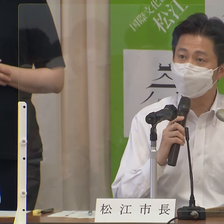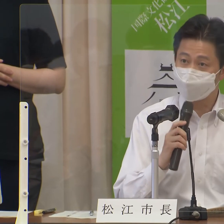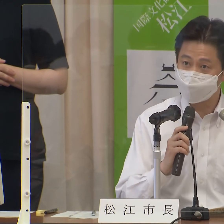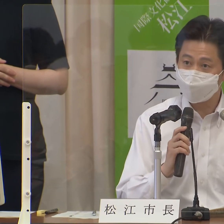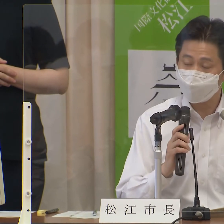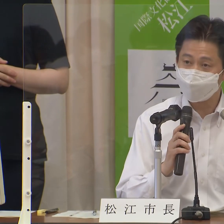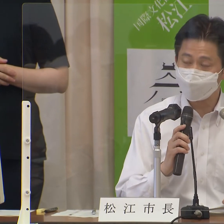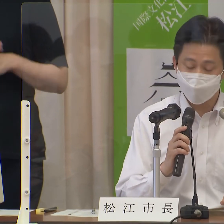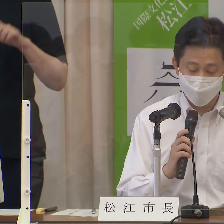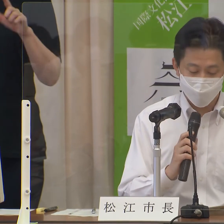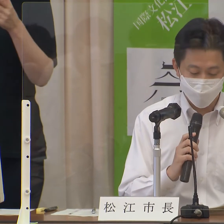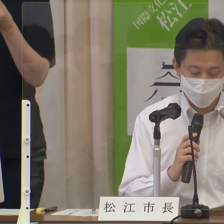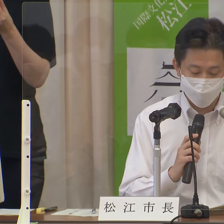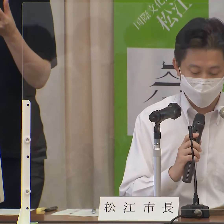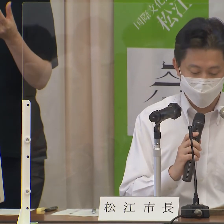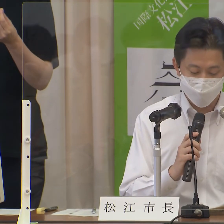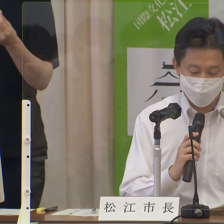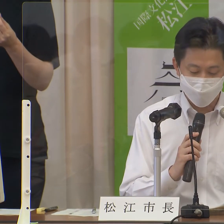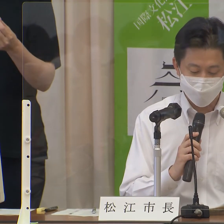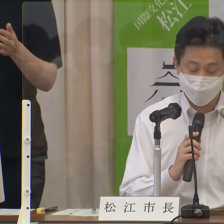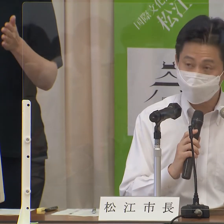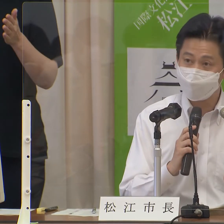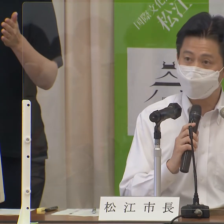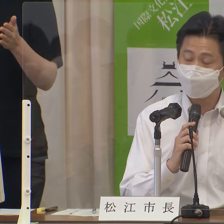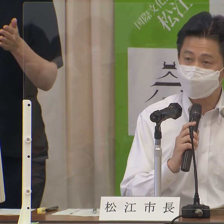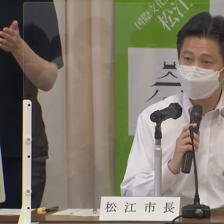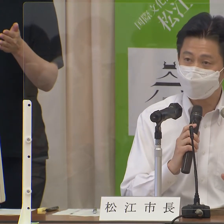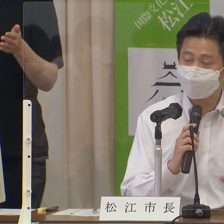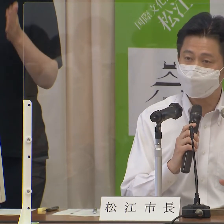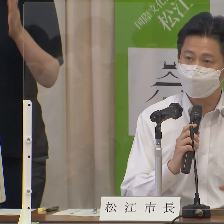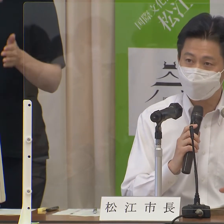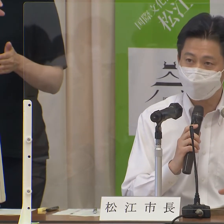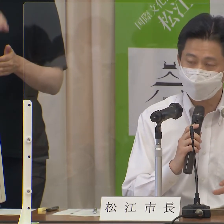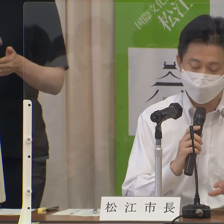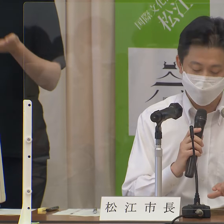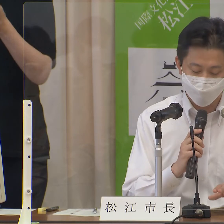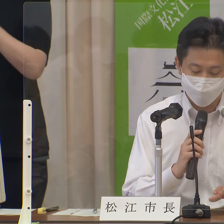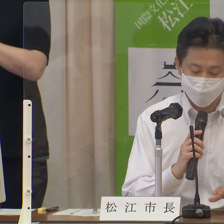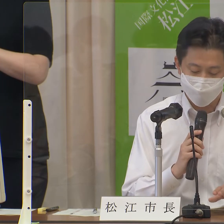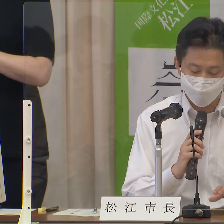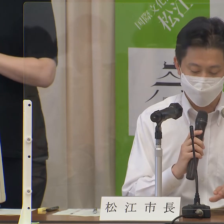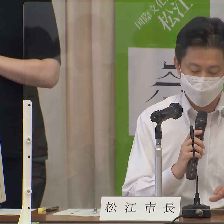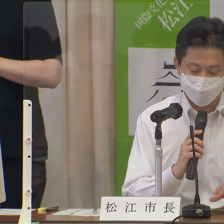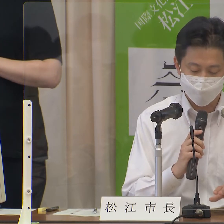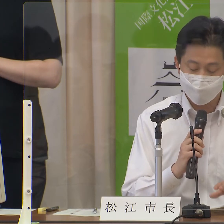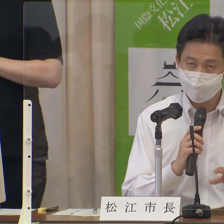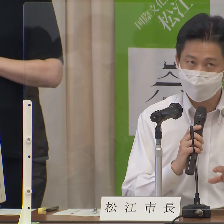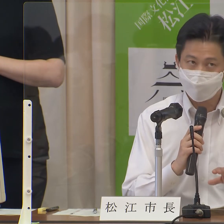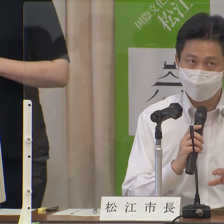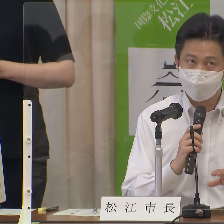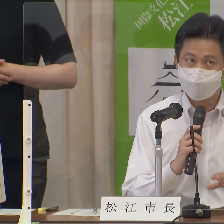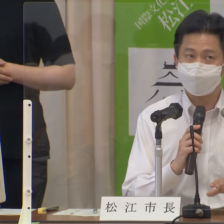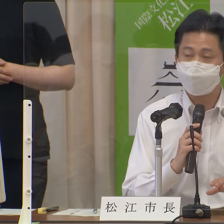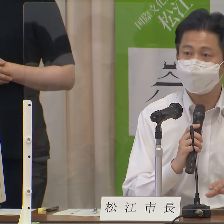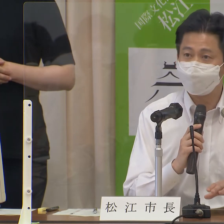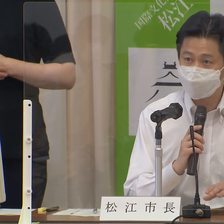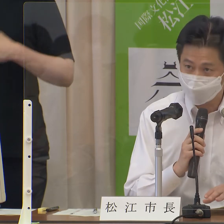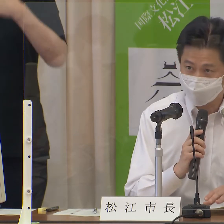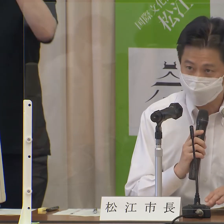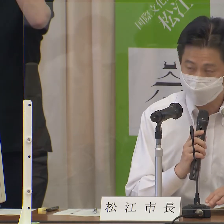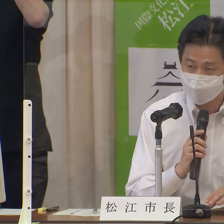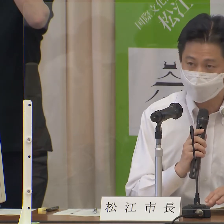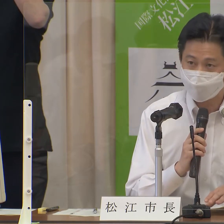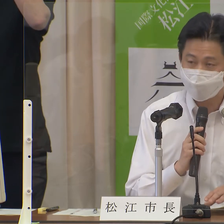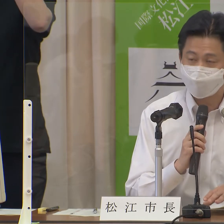ですか。 そうですね、保育園、で幼稚園についても今、7月20日